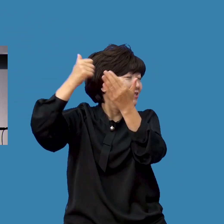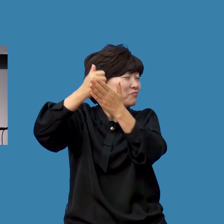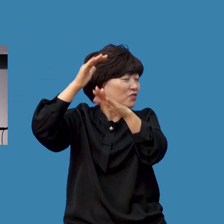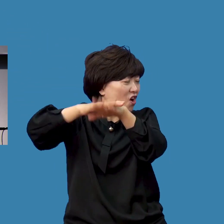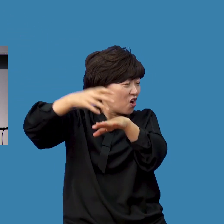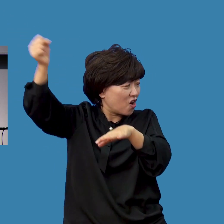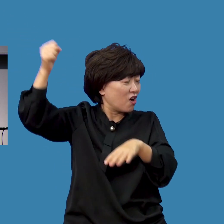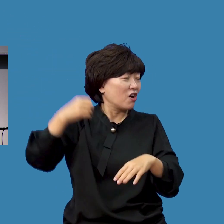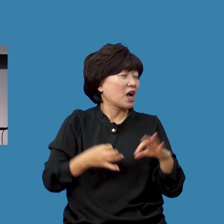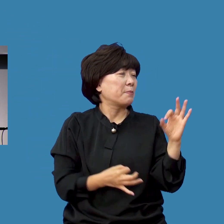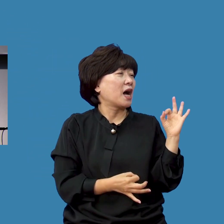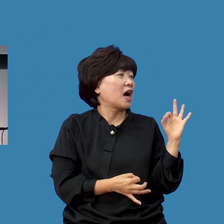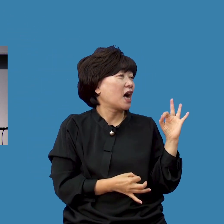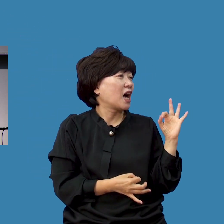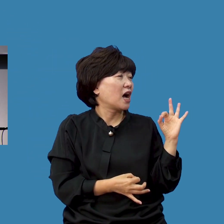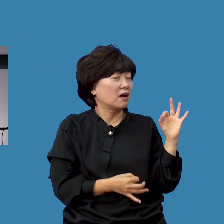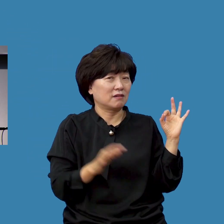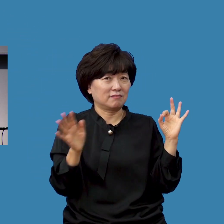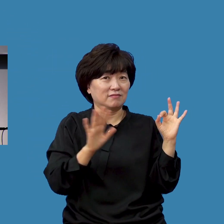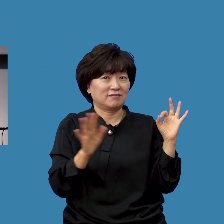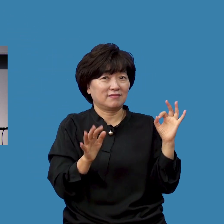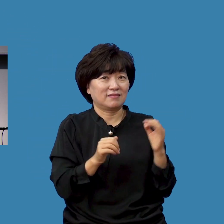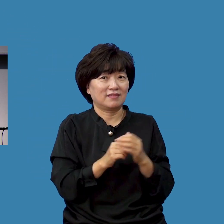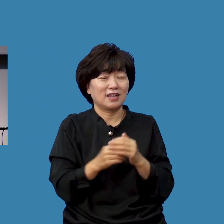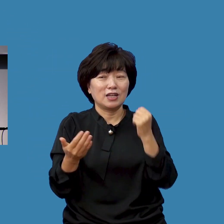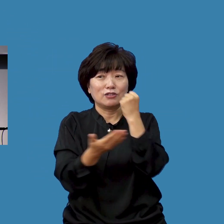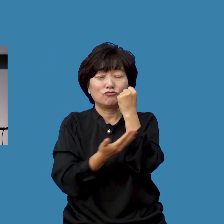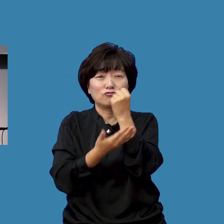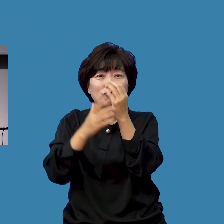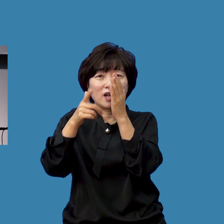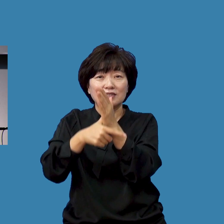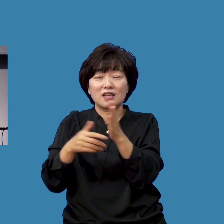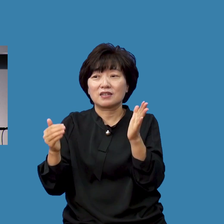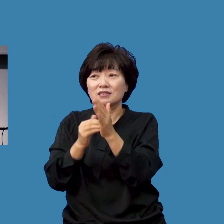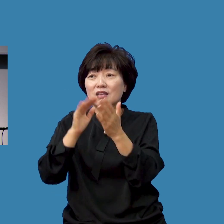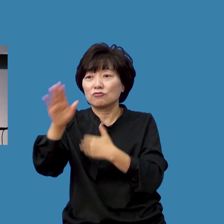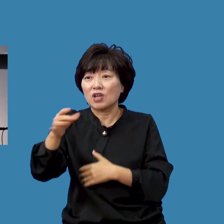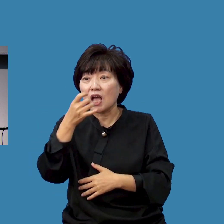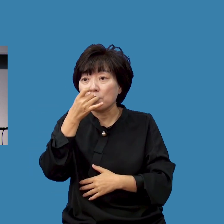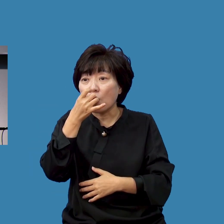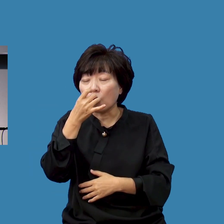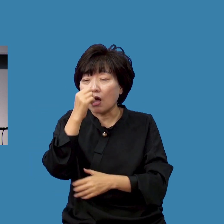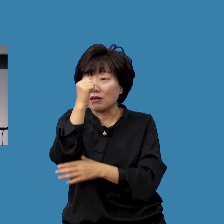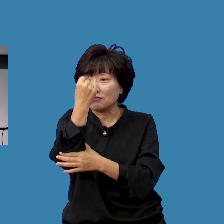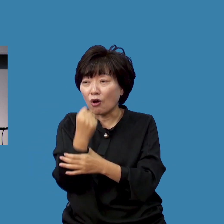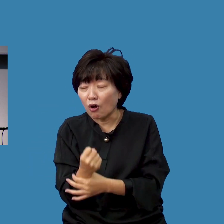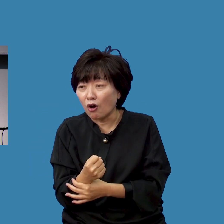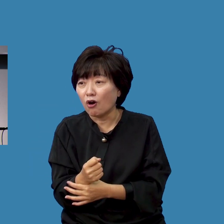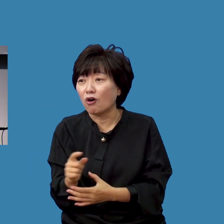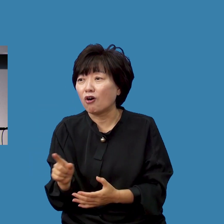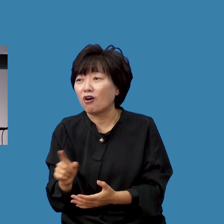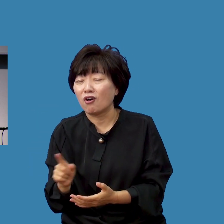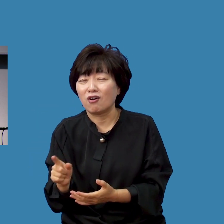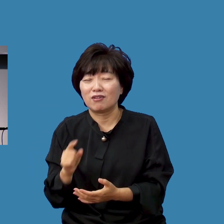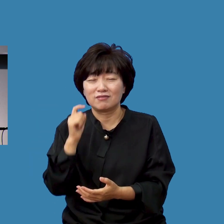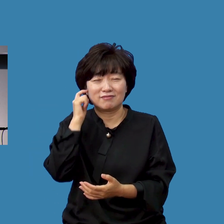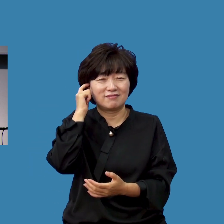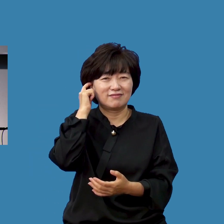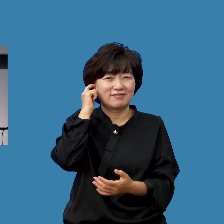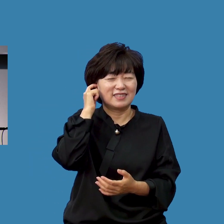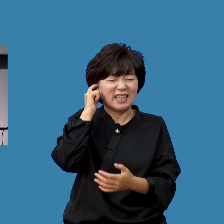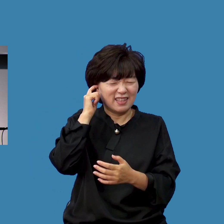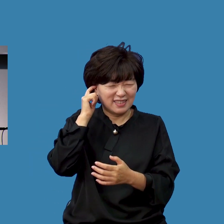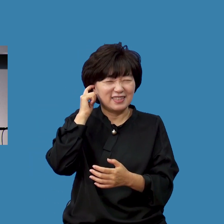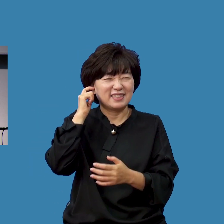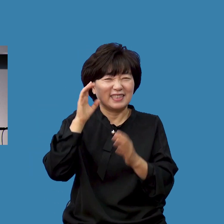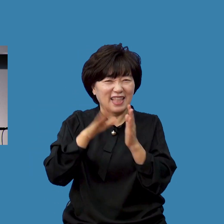하나님이 하셔 또 이러면 아무것도 못 얻는 거야. 그래서 추수해야 될 때를 다 흘려보내고 나면요 그 다음엔 벼가 다 썩어서 그 다음엔 추수